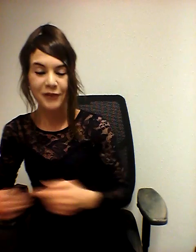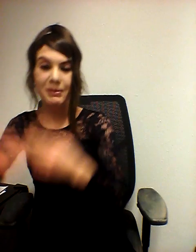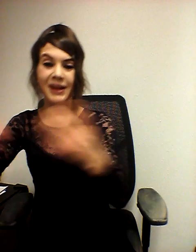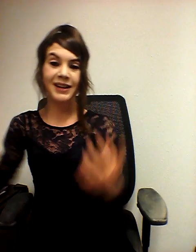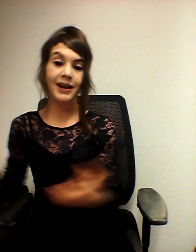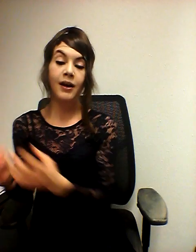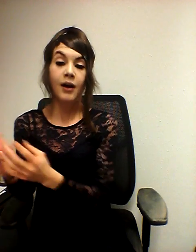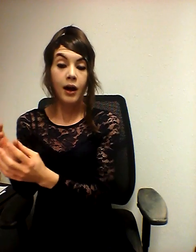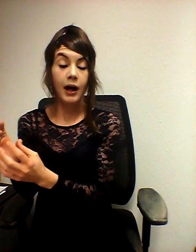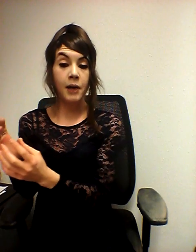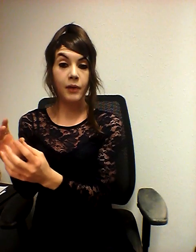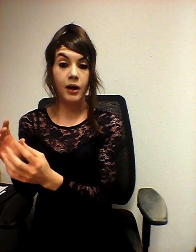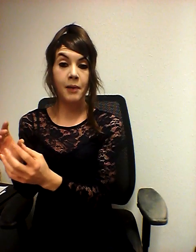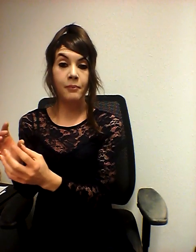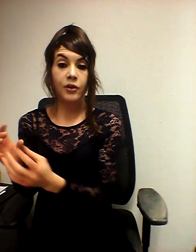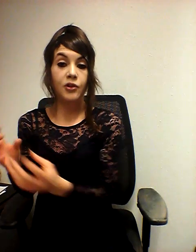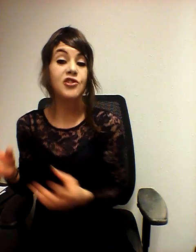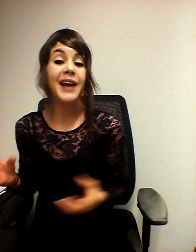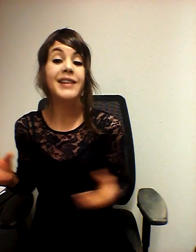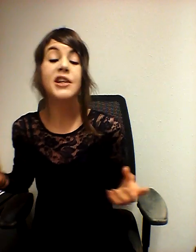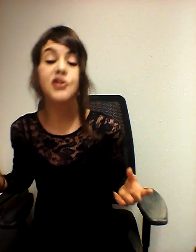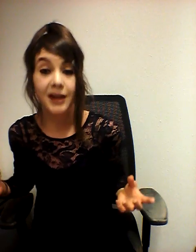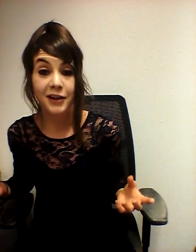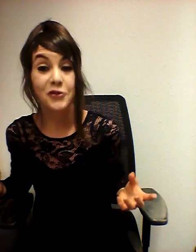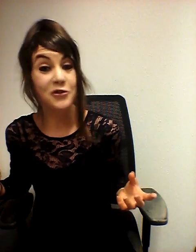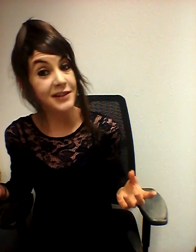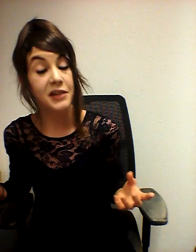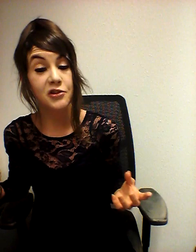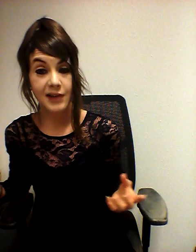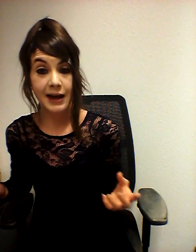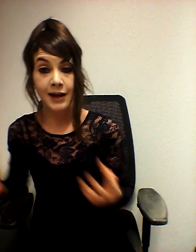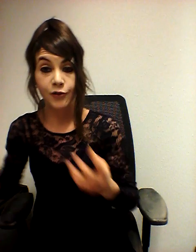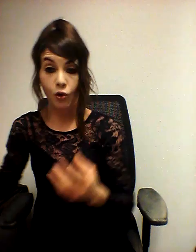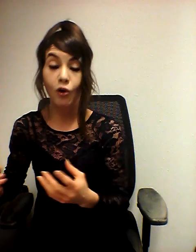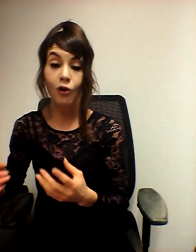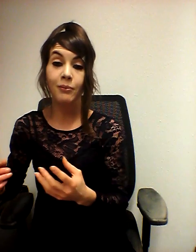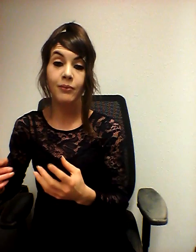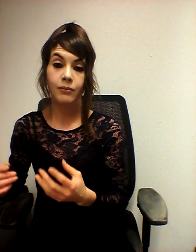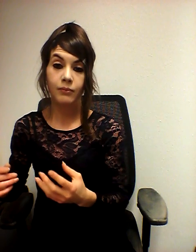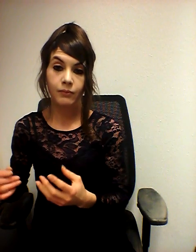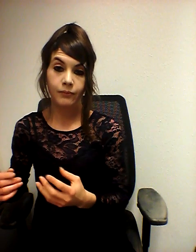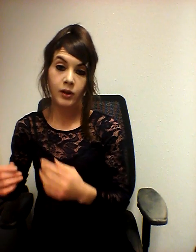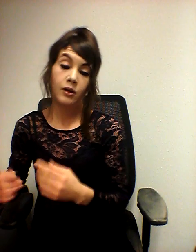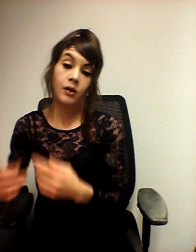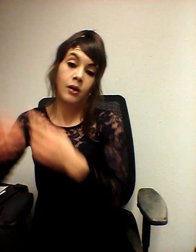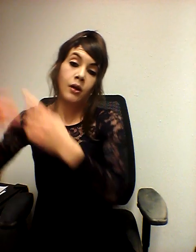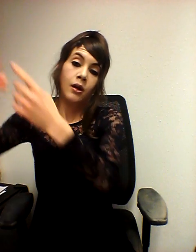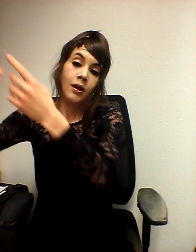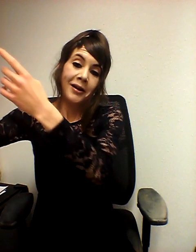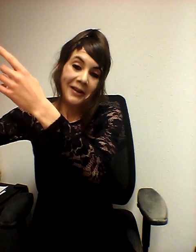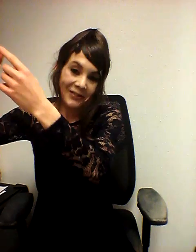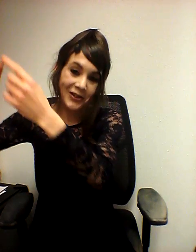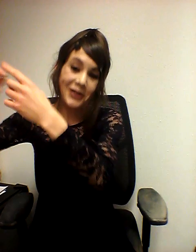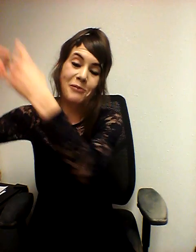verbindingen ehm ehm zijn die cellen dus niet in staat om de